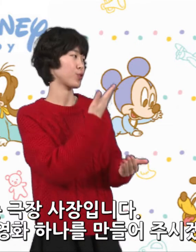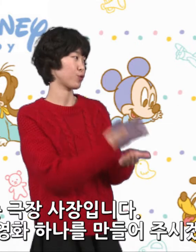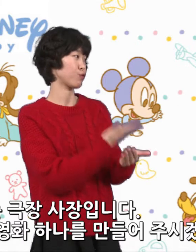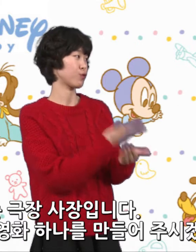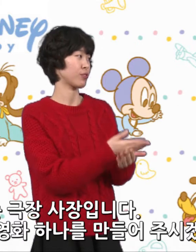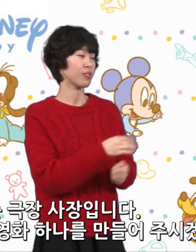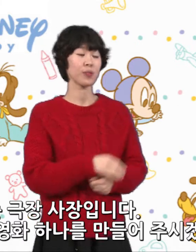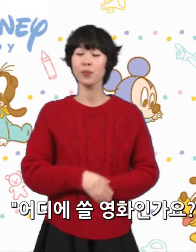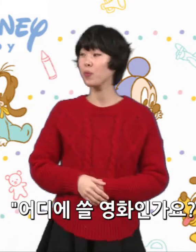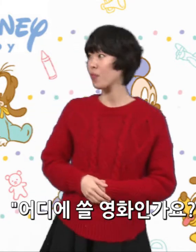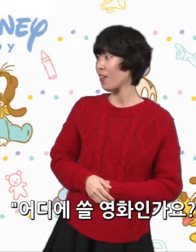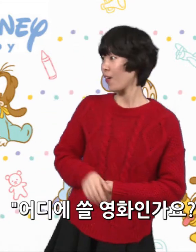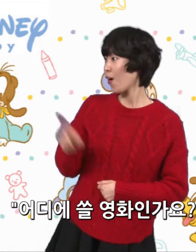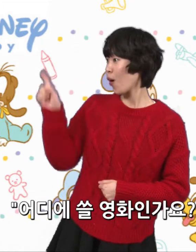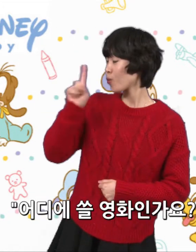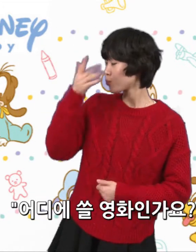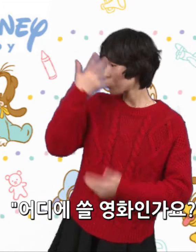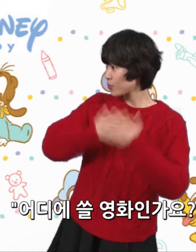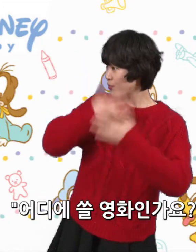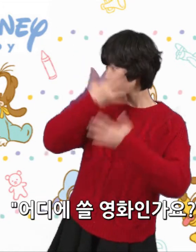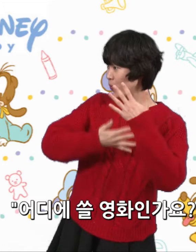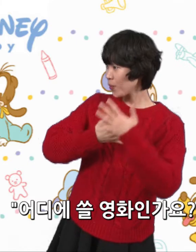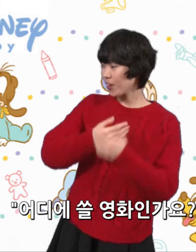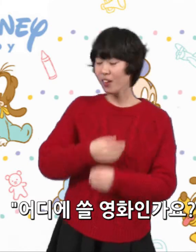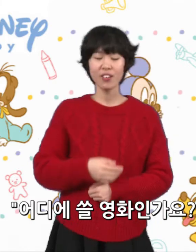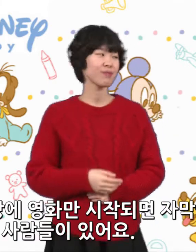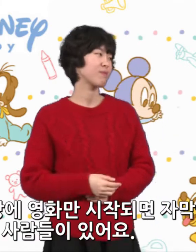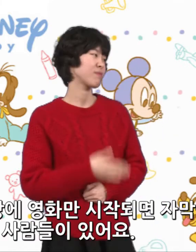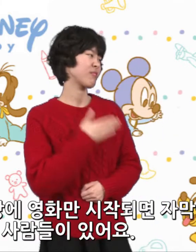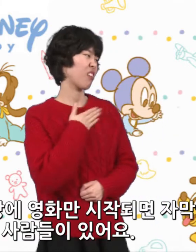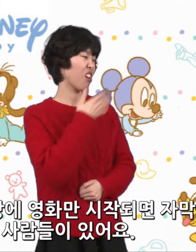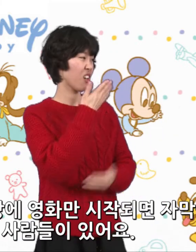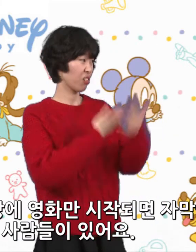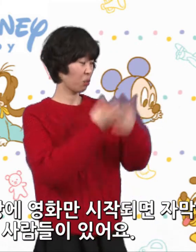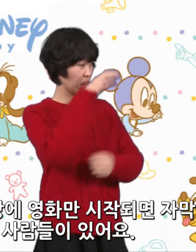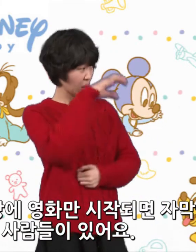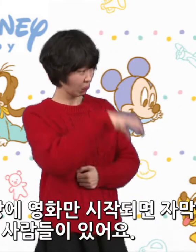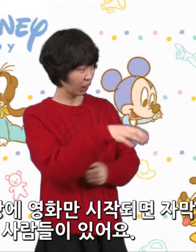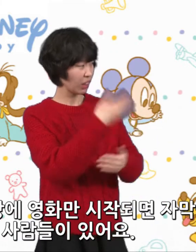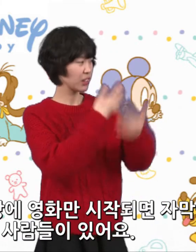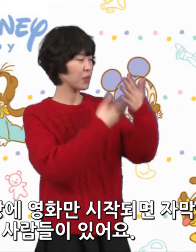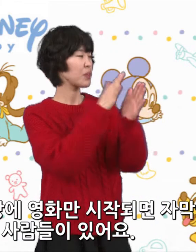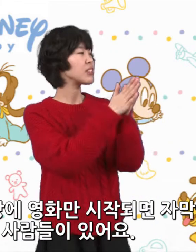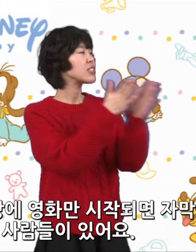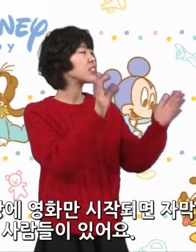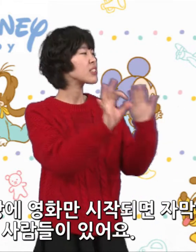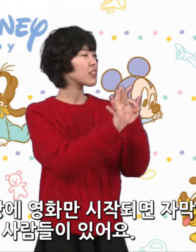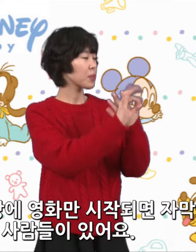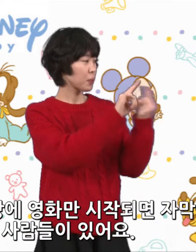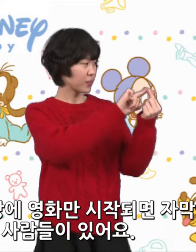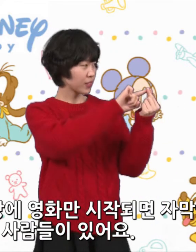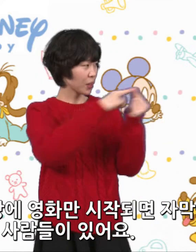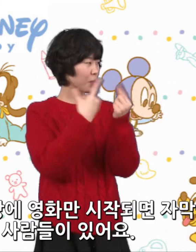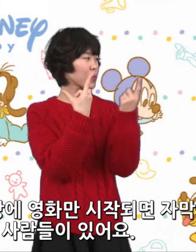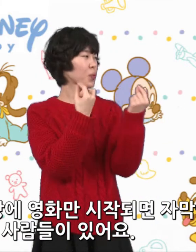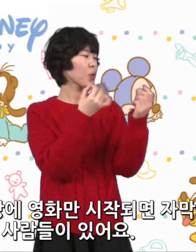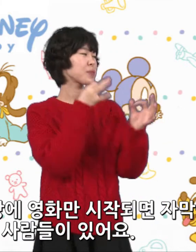주시겠어요? 어디에 쓸 영화인가요? 우리 극장에 영화만 시작되면 자막을 큰 소리로 따라